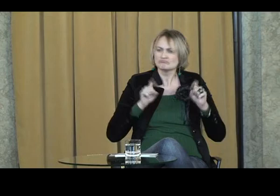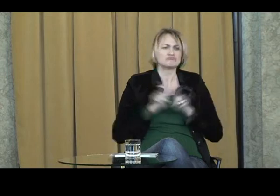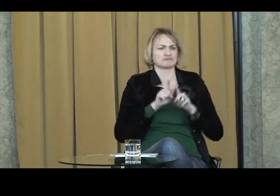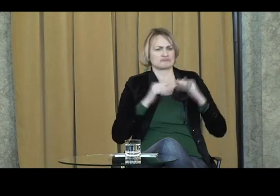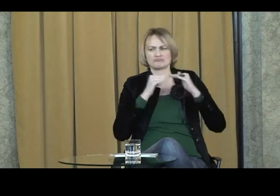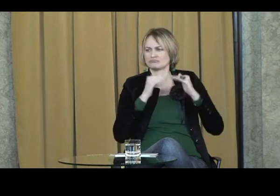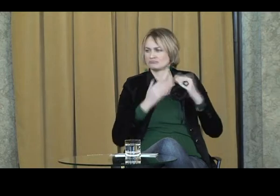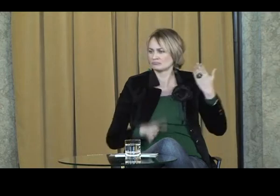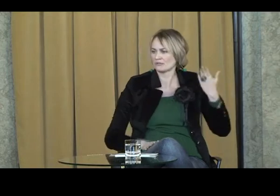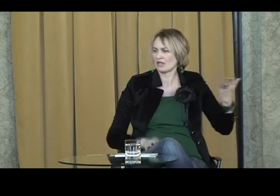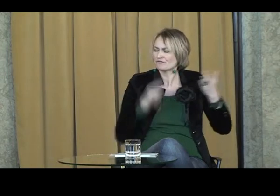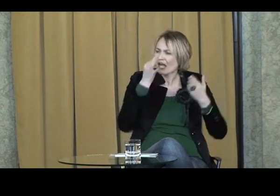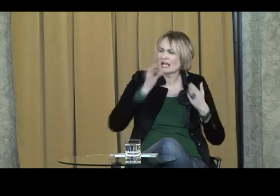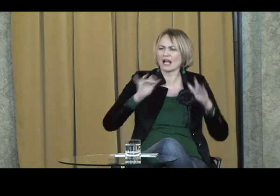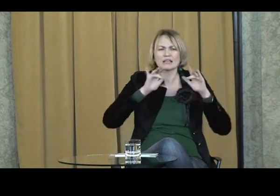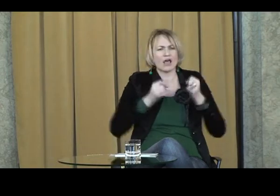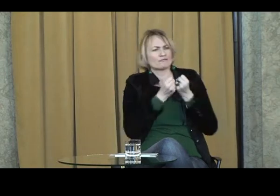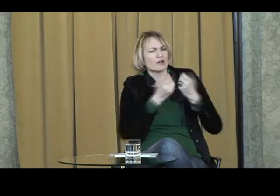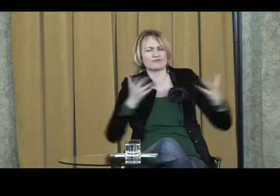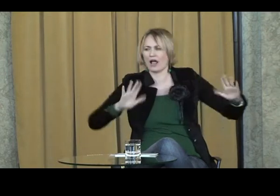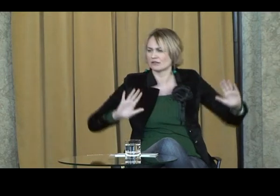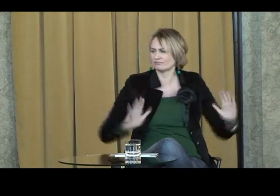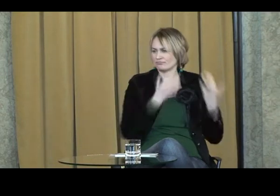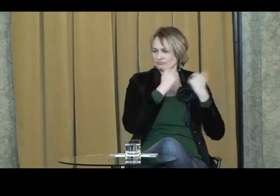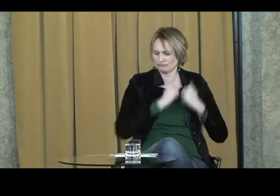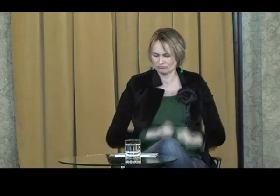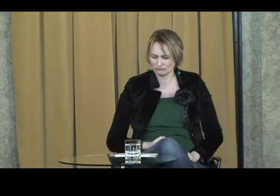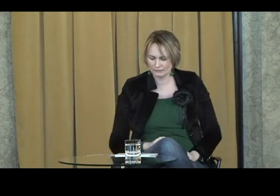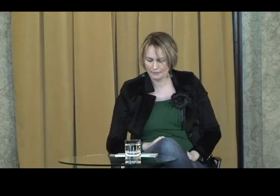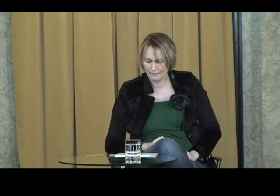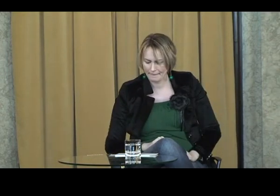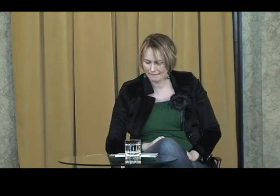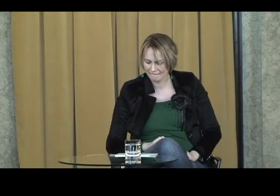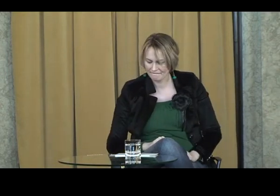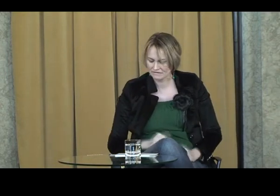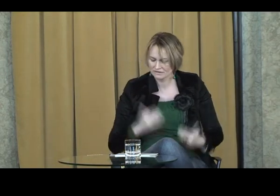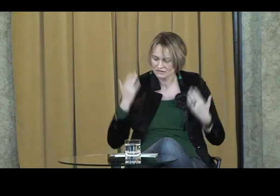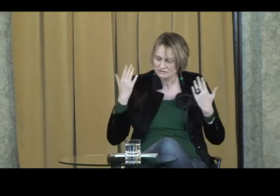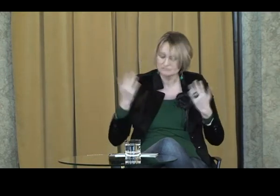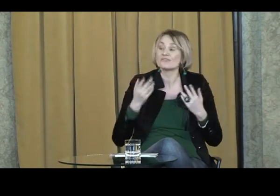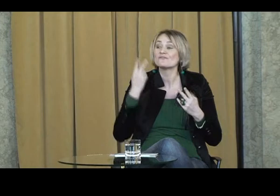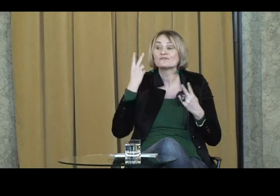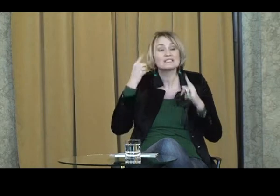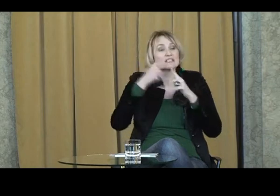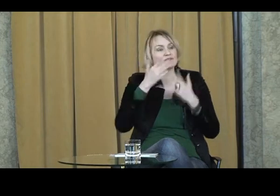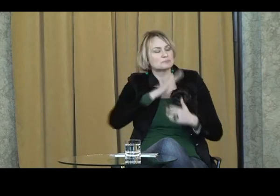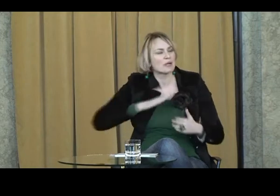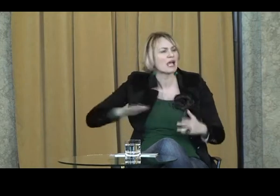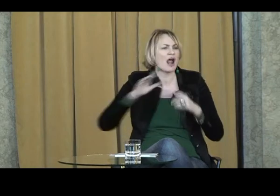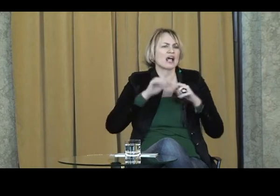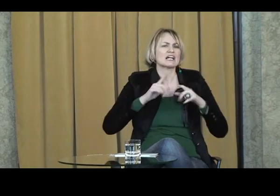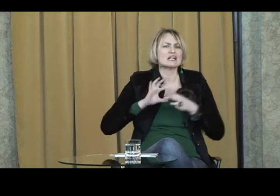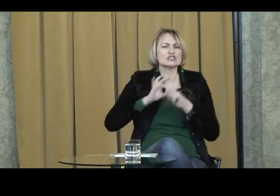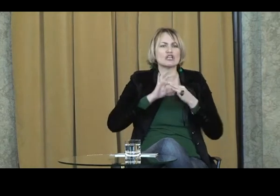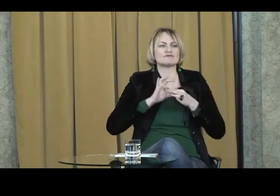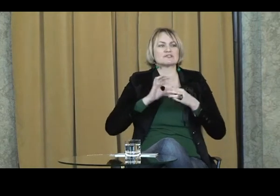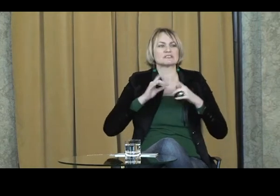Leben, auf Gleichberechtigung, Fähigkeiten und Vielfalt und die Förderung. In den Bereichen